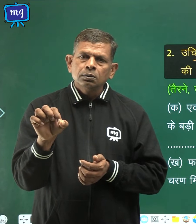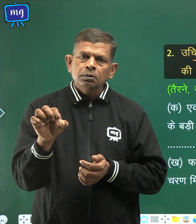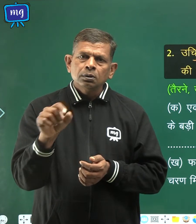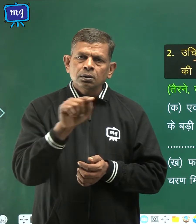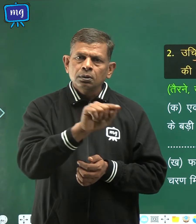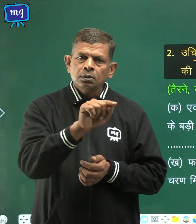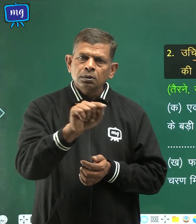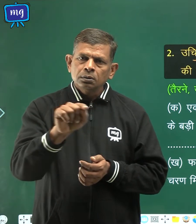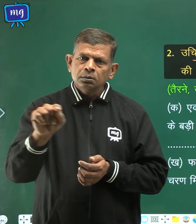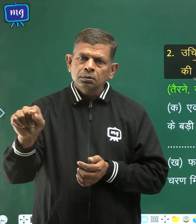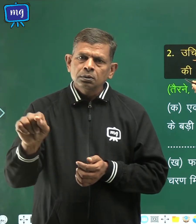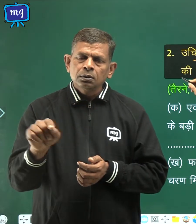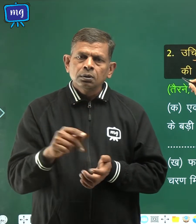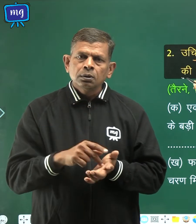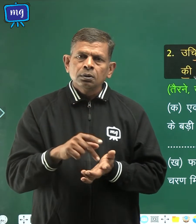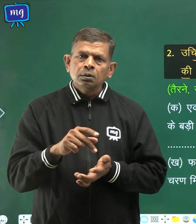रिक्त स्थानों की